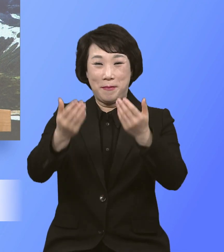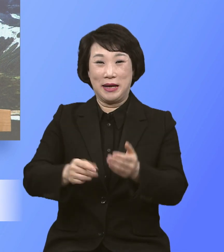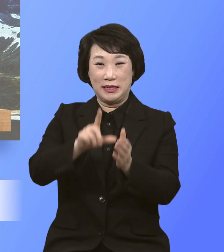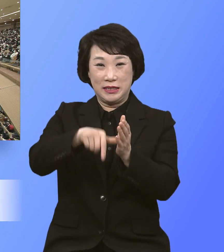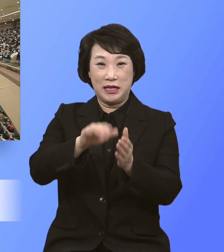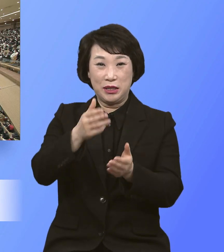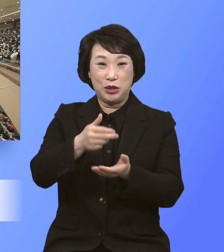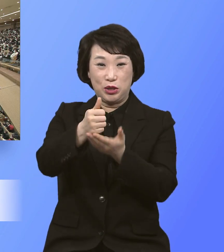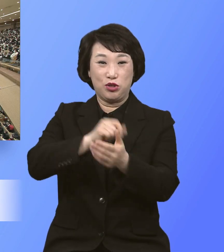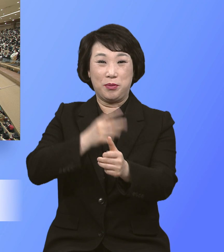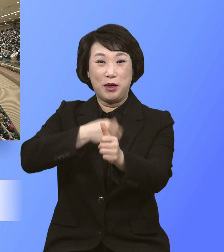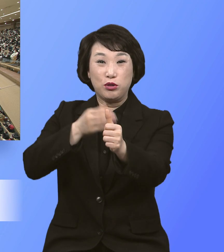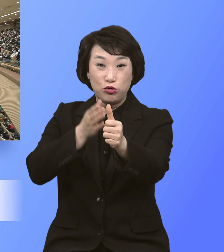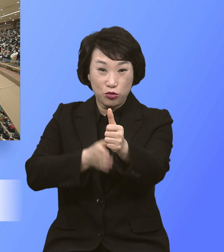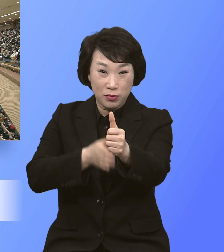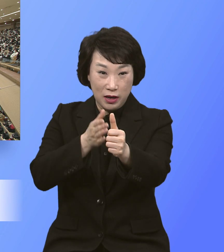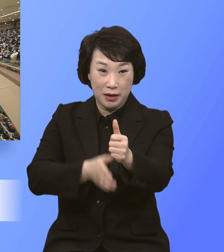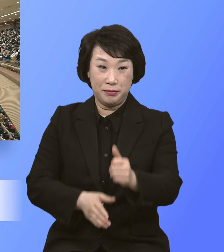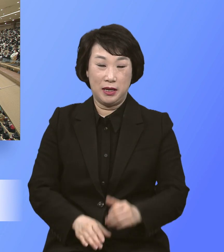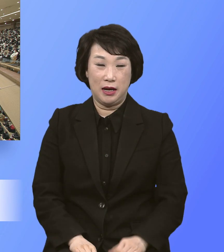이름으로 축원합니다.